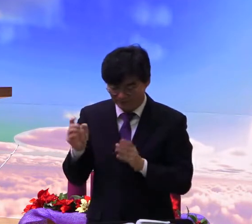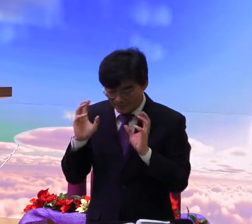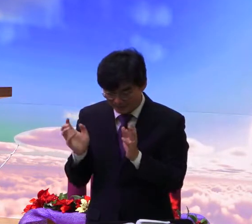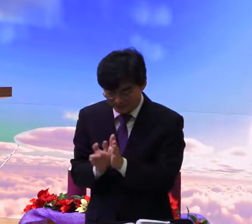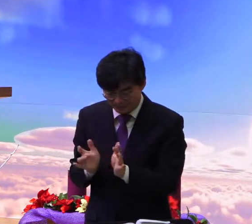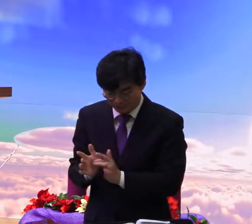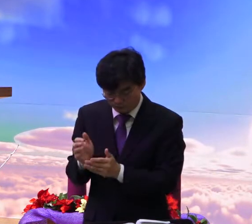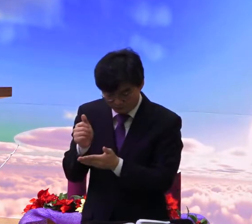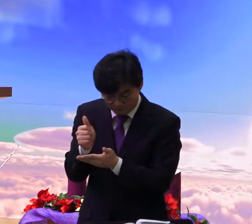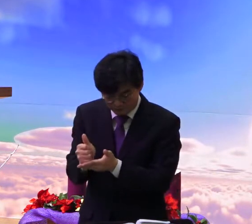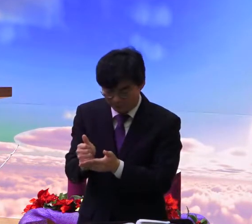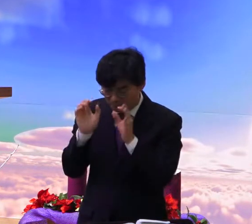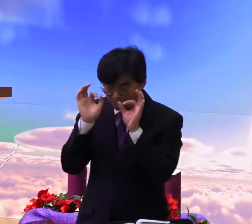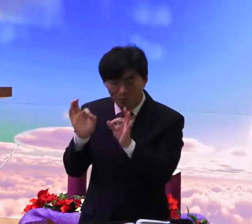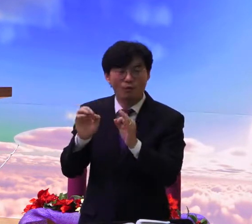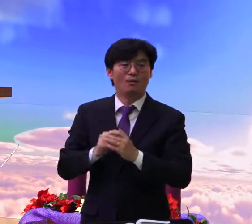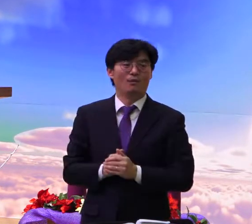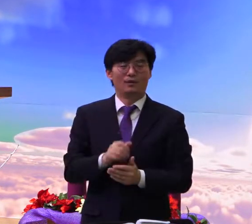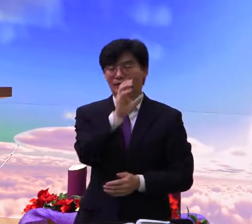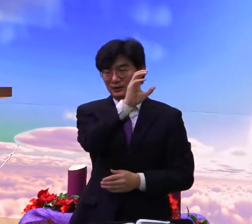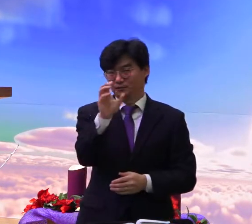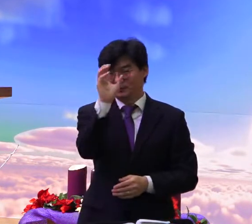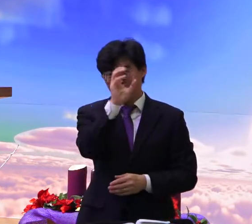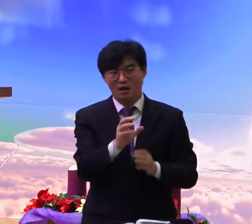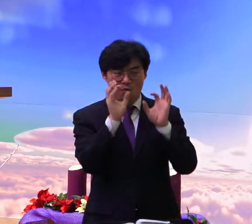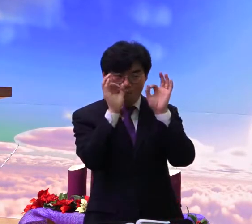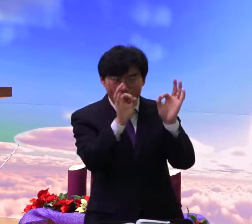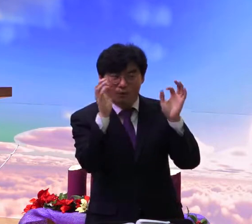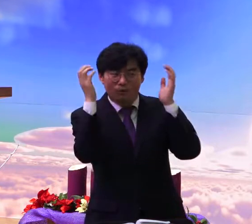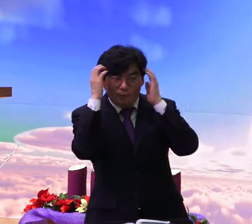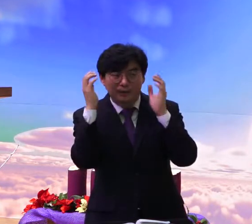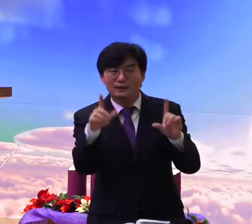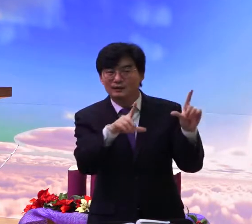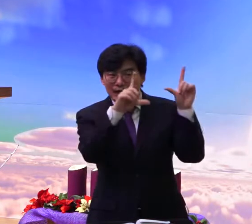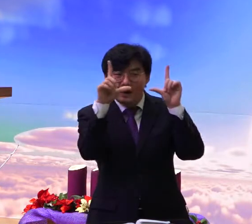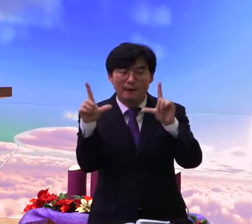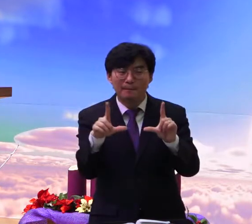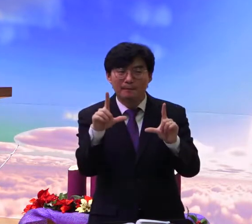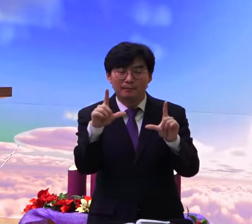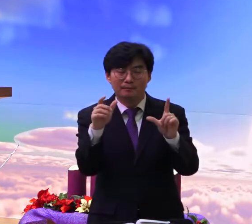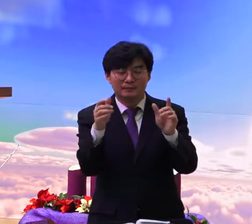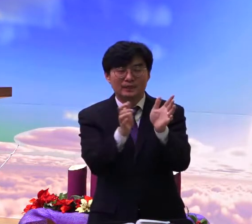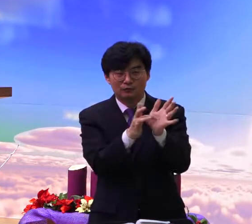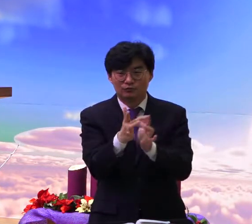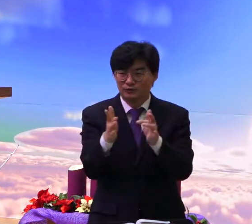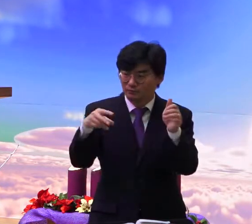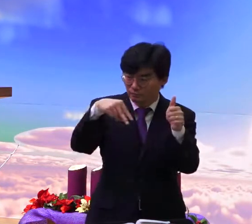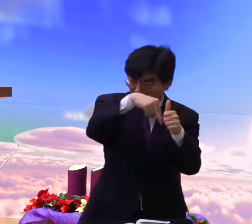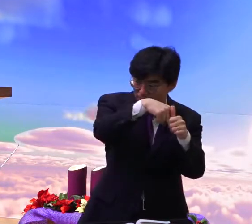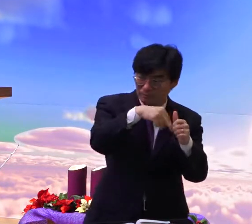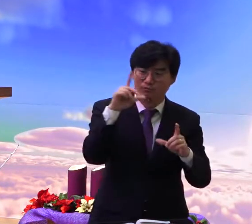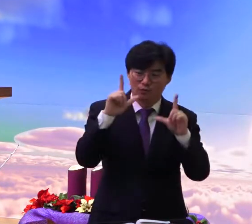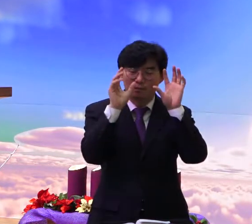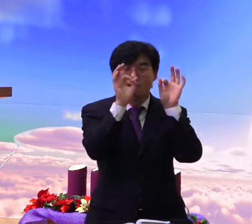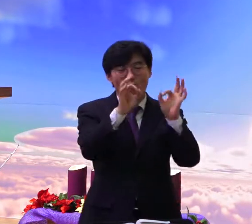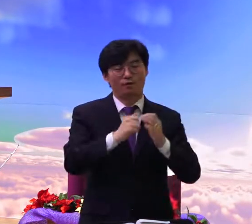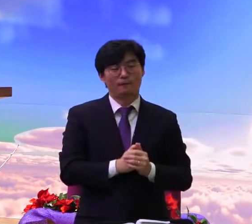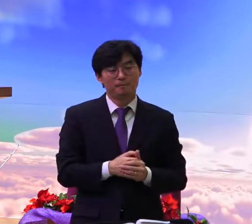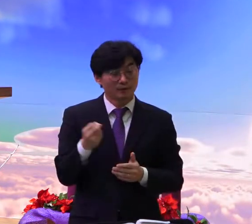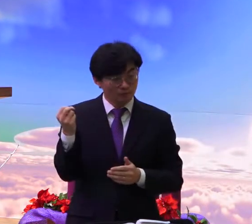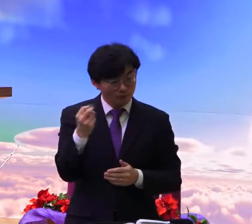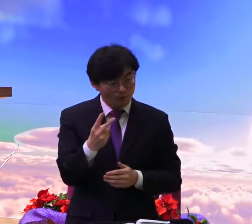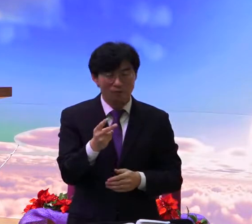예수님을 생각하면서, 그리고 십자가를 향한 그 고난의 삶을 사시고 우리의 죄를 대신 지시고